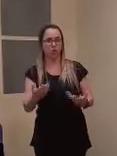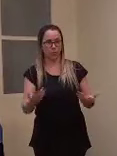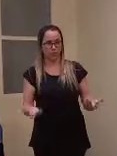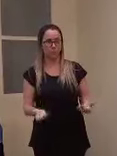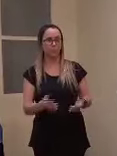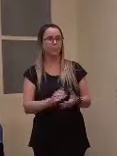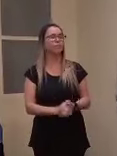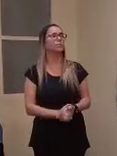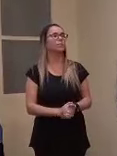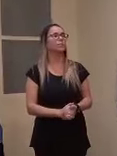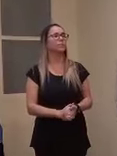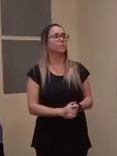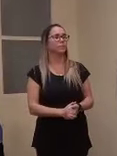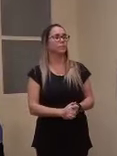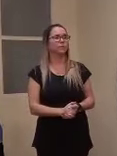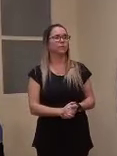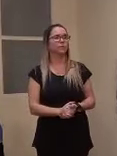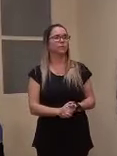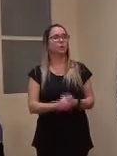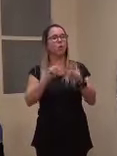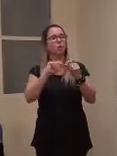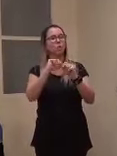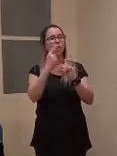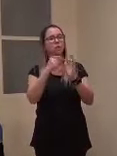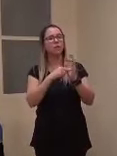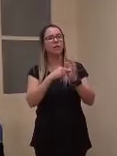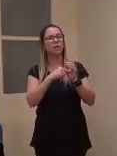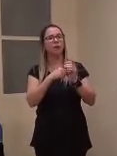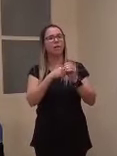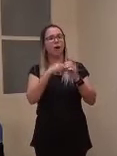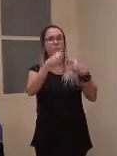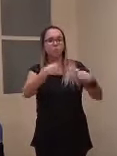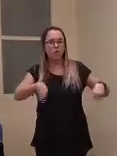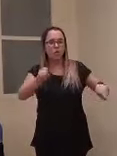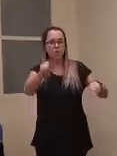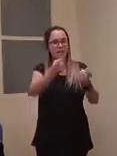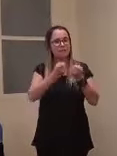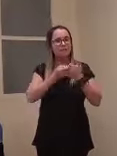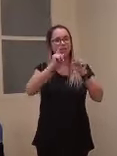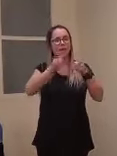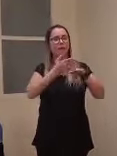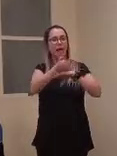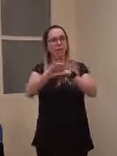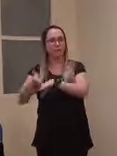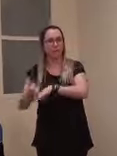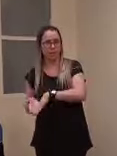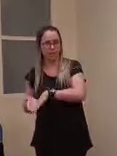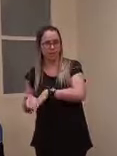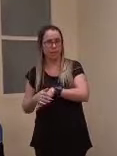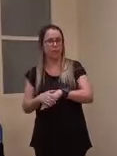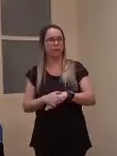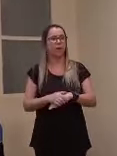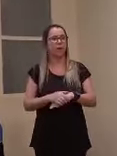valencia pero los recursos y la accesibilidad también